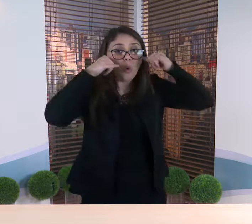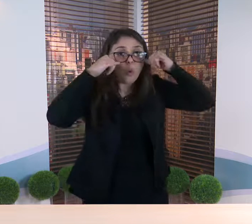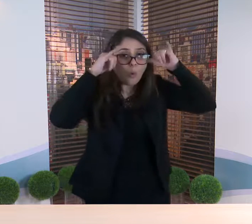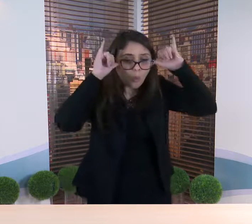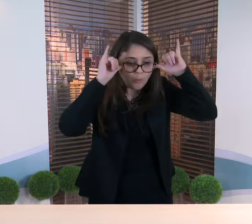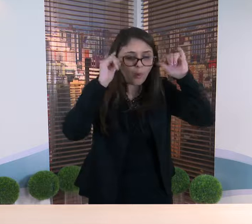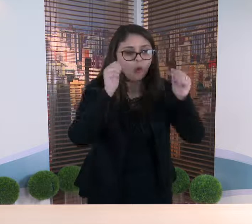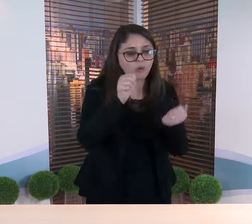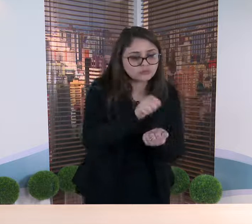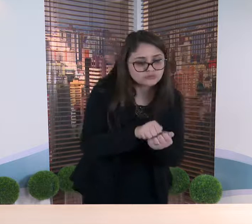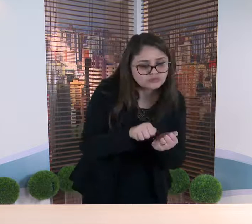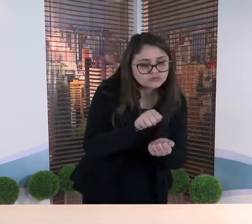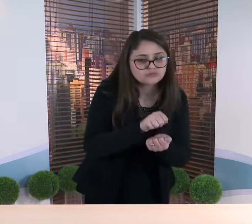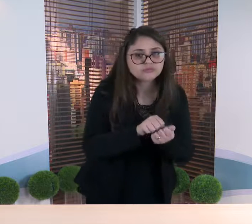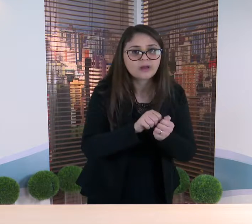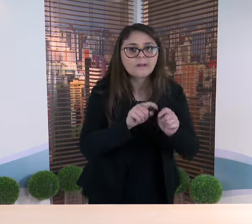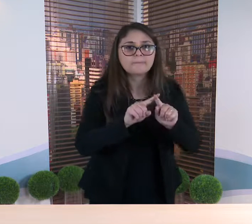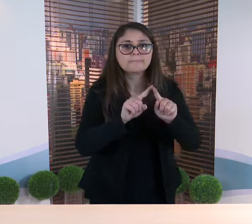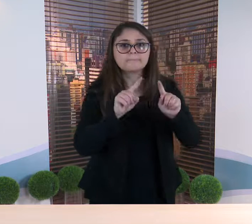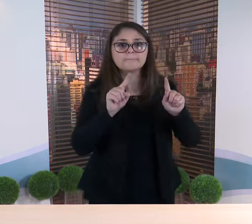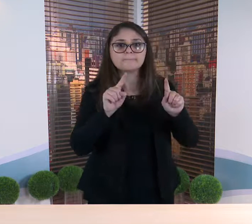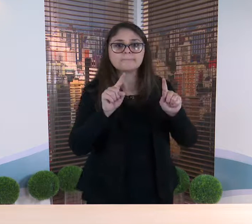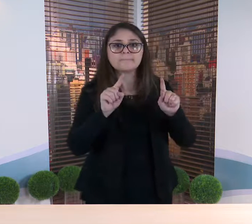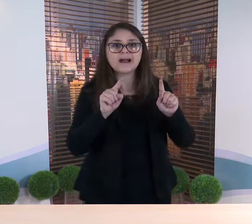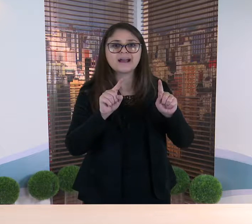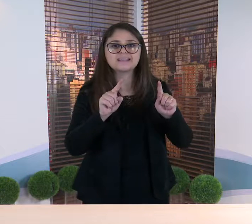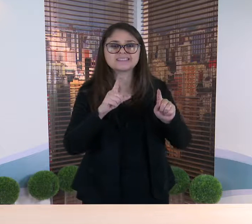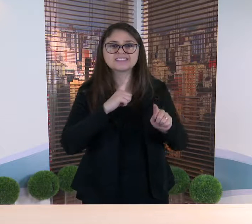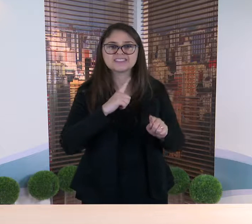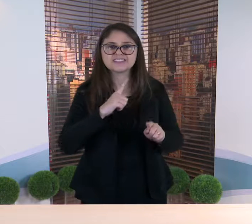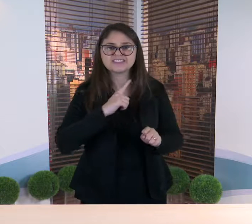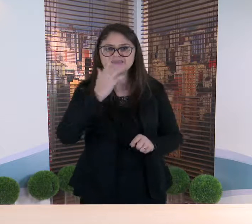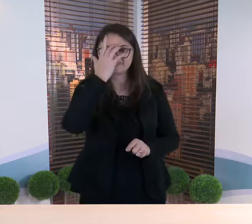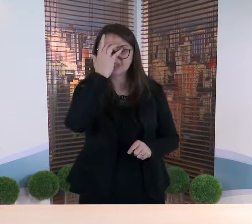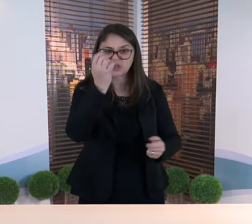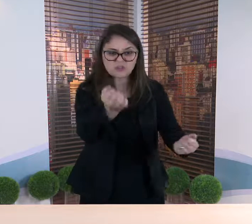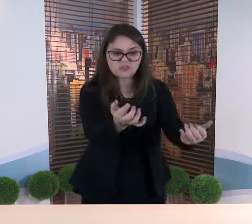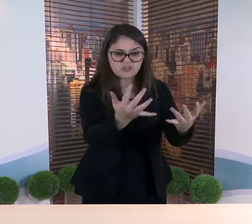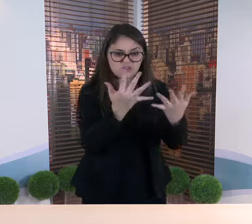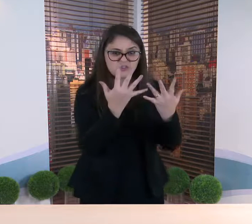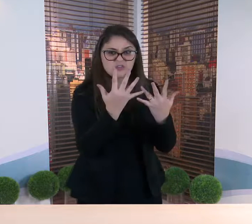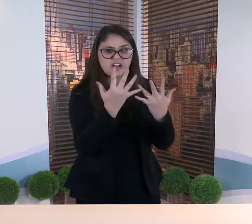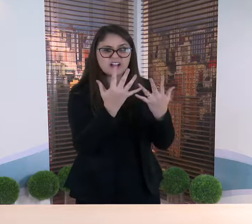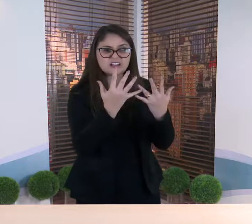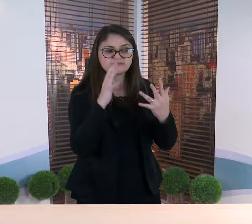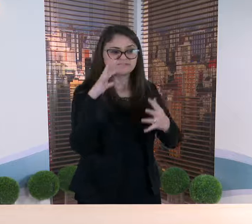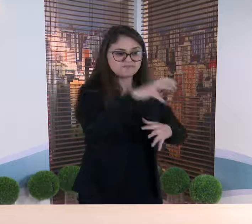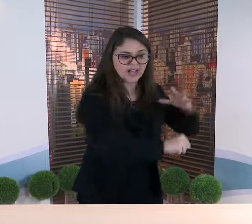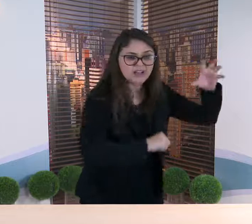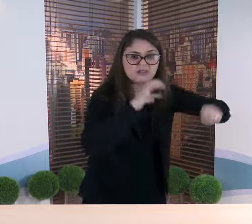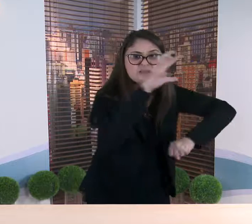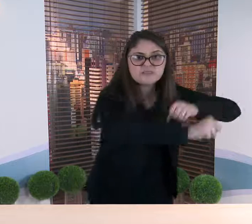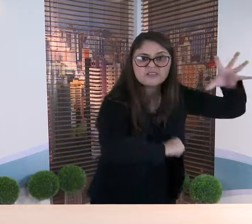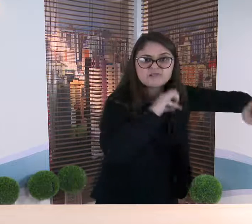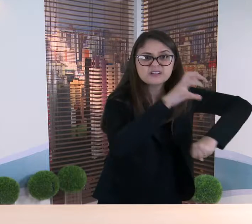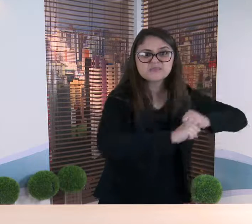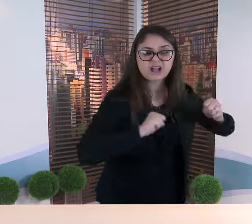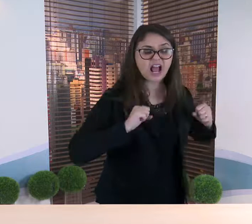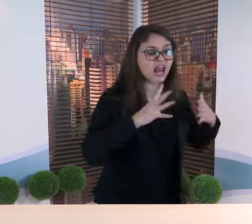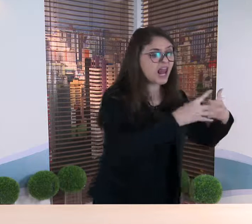pastando junto deles quando os sabeus nos atacaram. Que notícia! Eles levaram